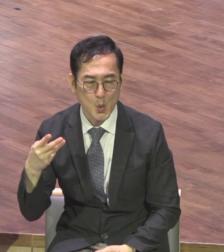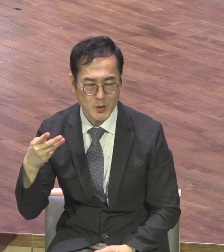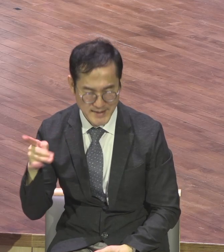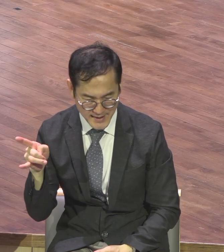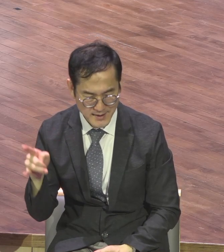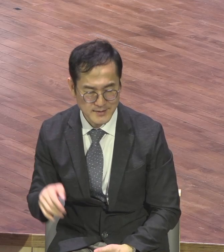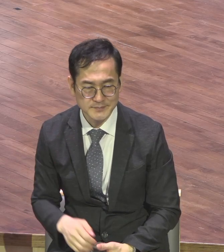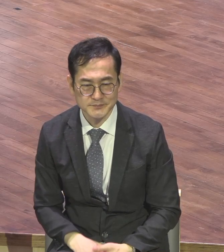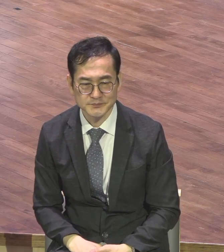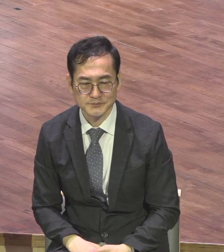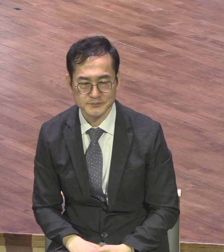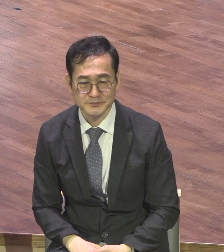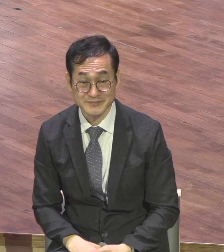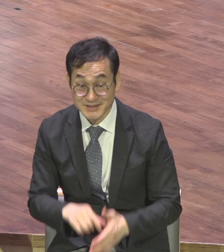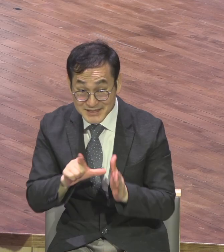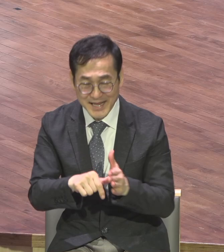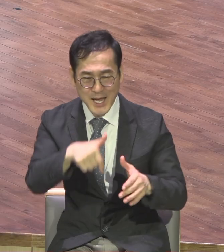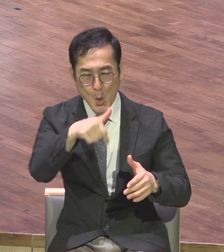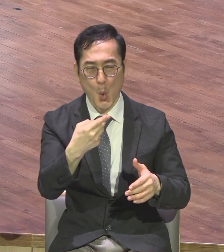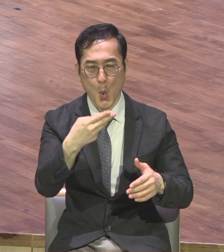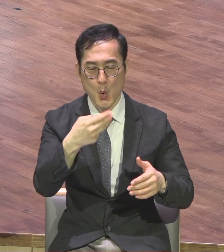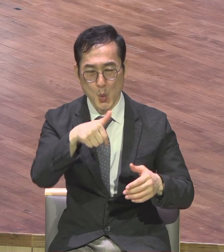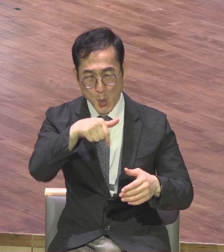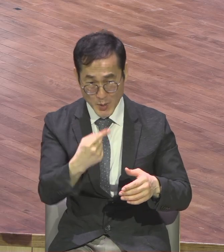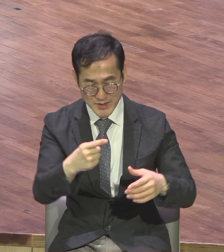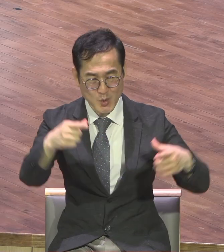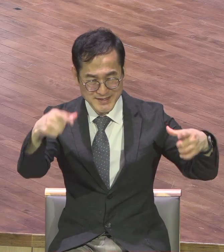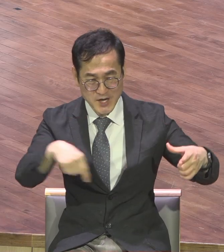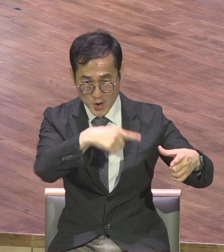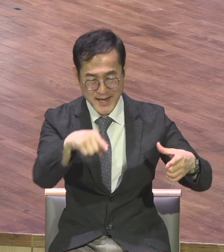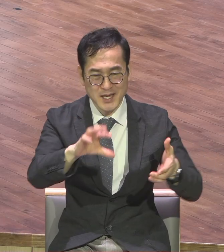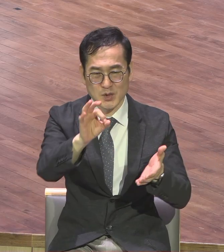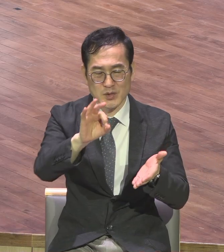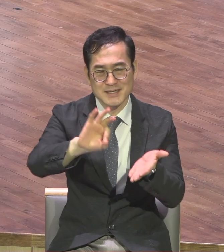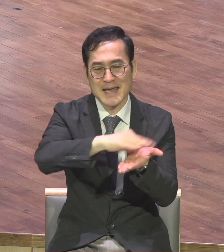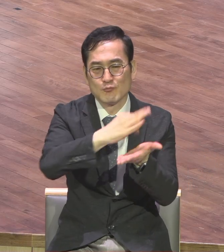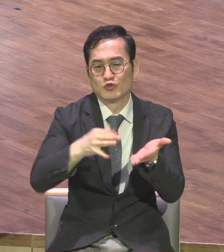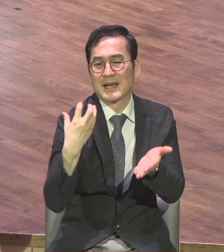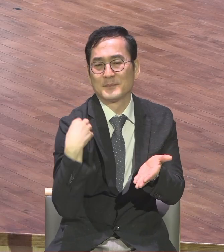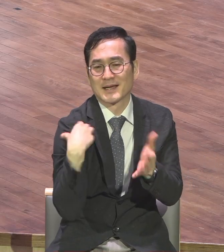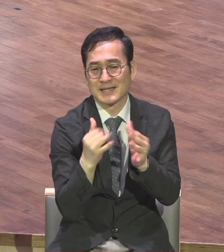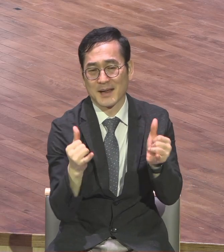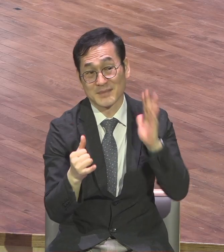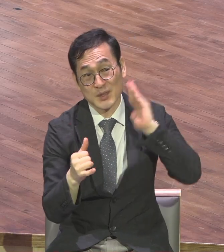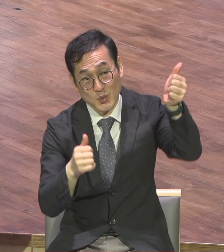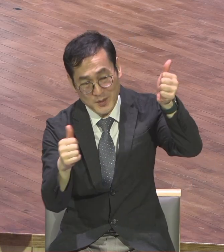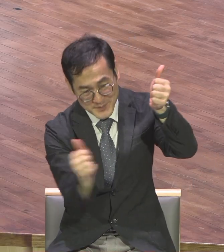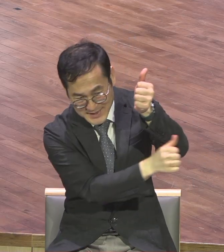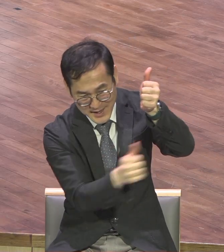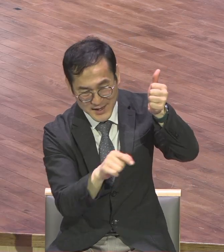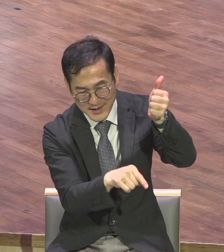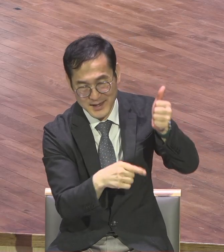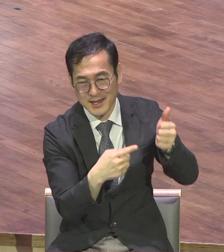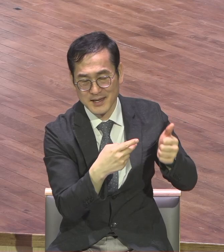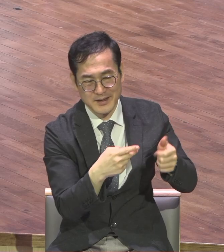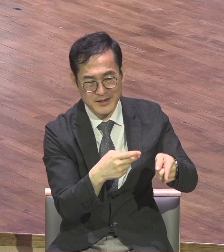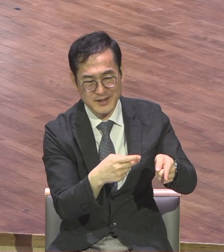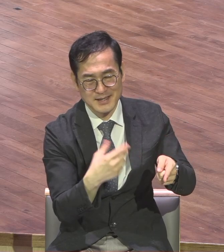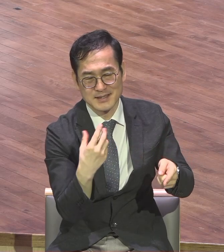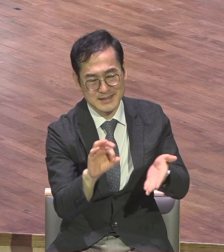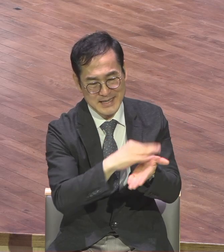고린도의 재무관 그랬어요. 에라스도가 고린도의 재무관 그 형제 구하도